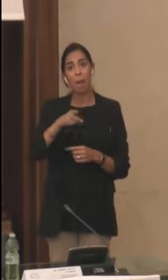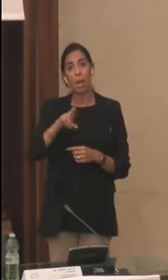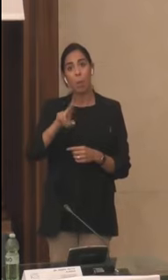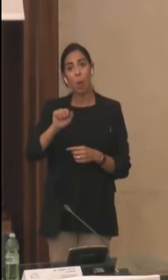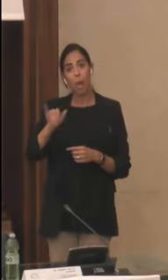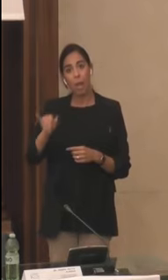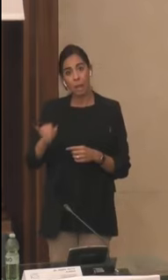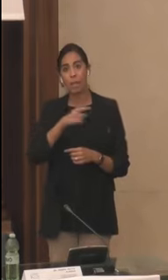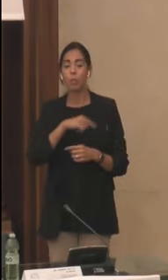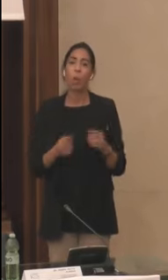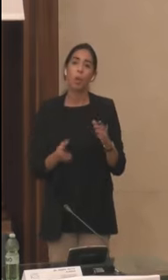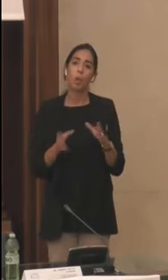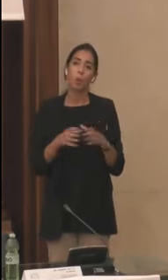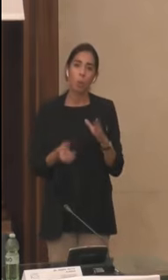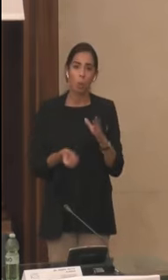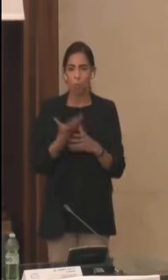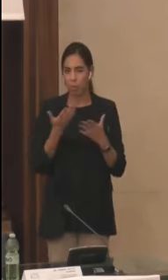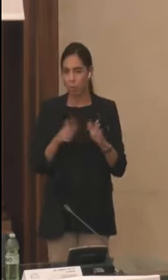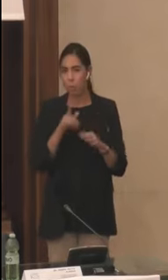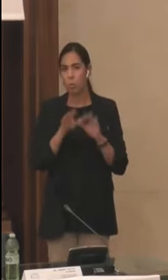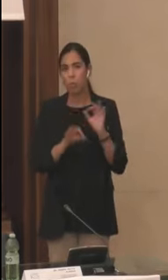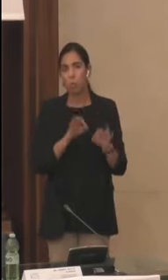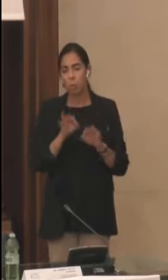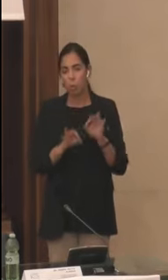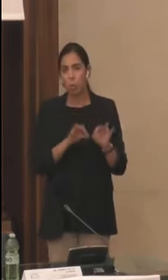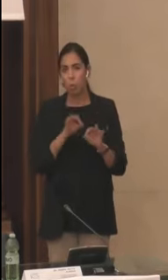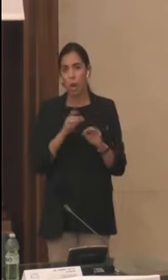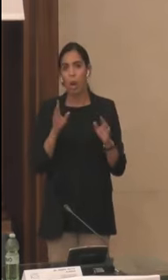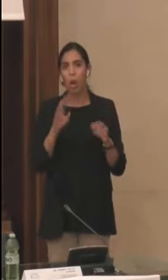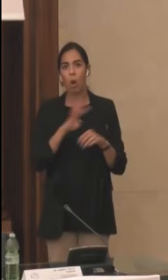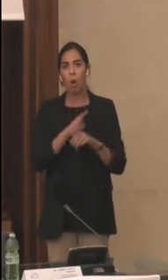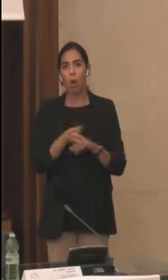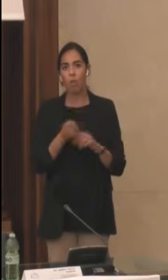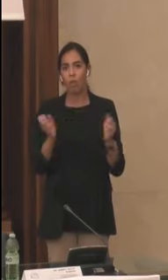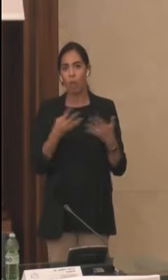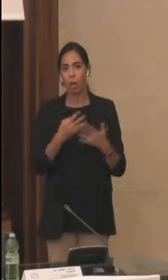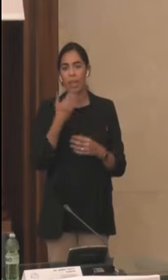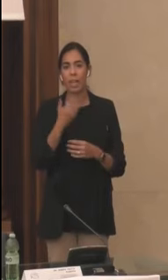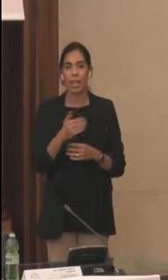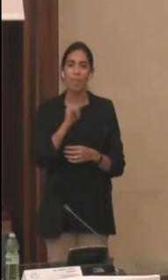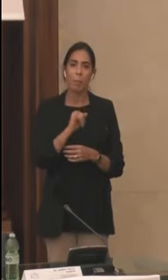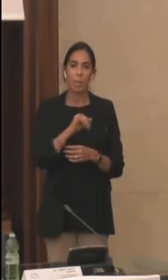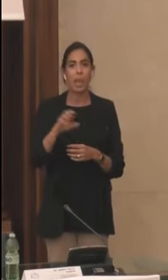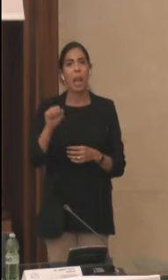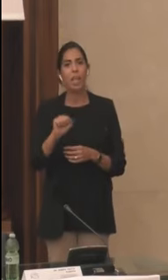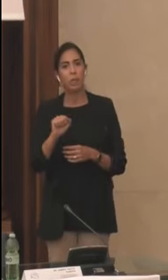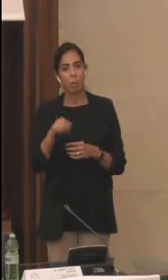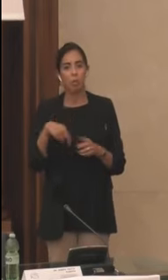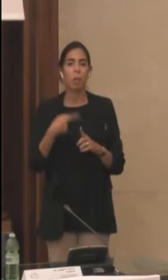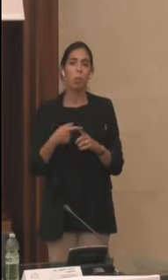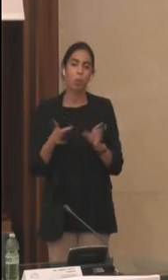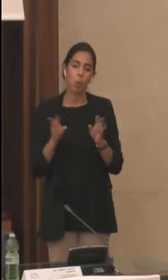ivermectina, acitromicina, con el complejo de vitaminas, la C, la D3, que vamos a ver después, mi protocolo.